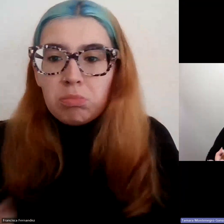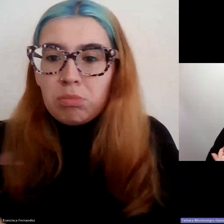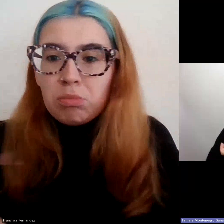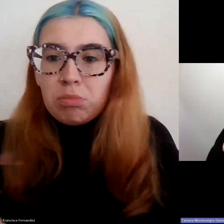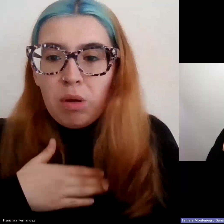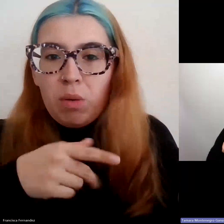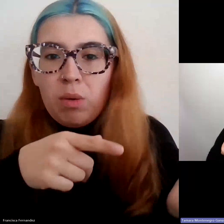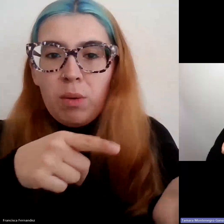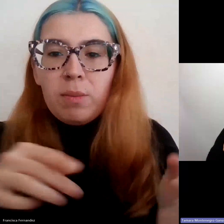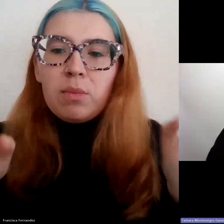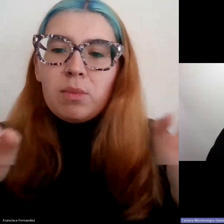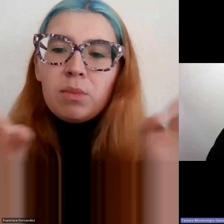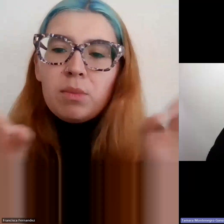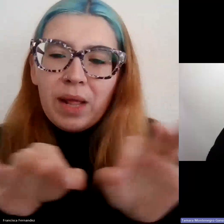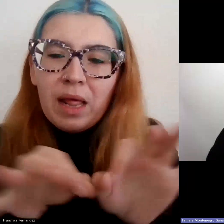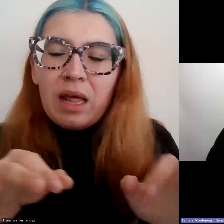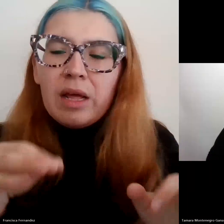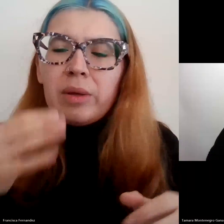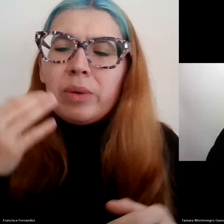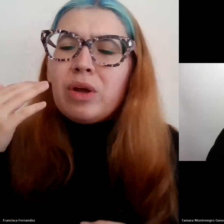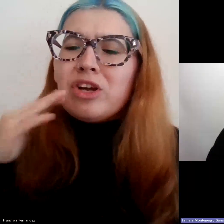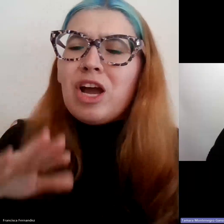quería aprender con la comunicación,